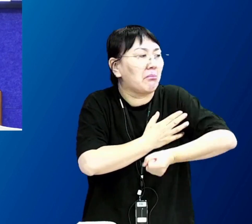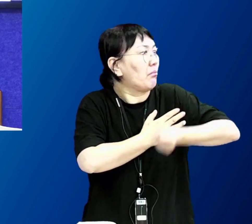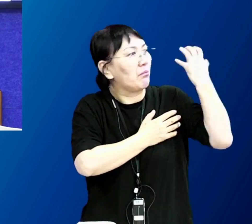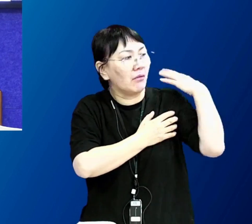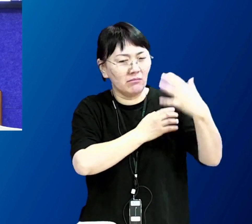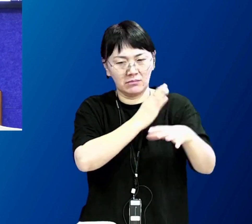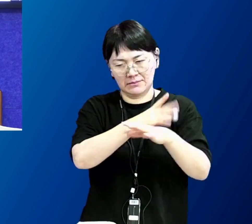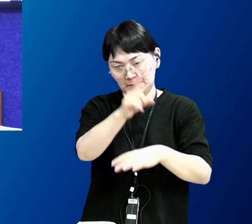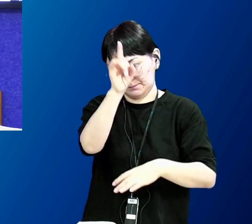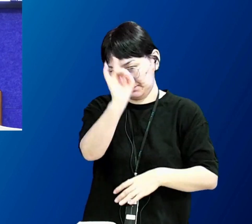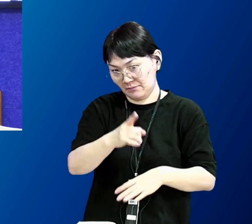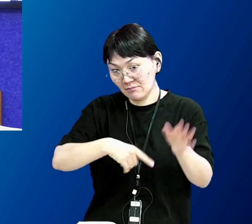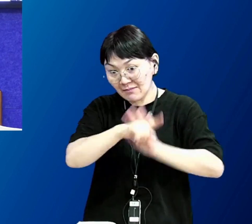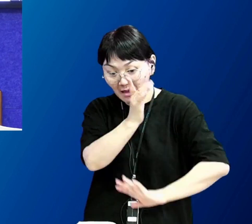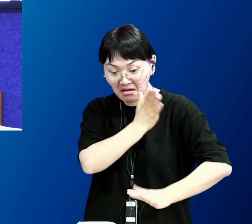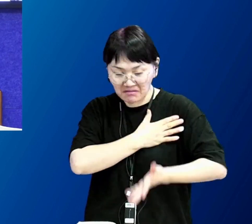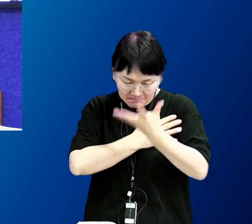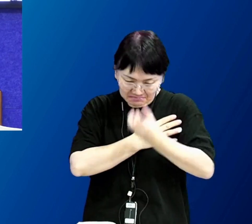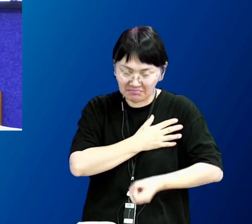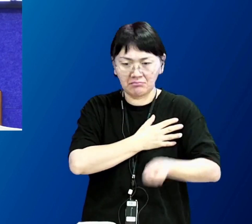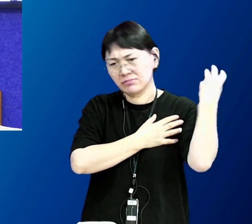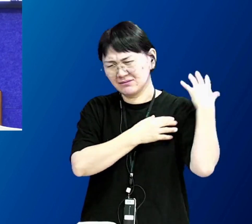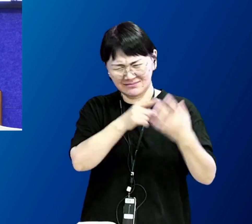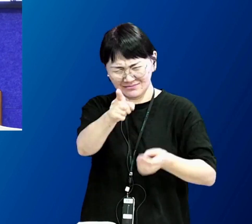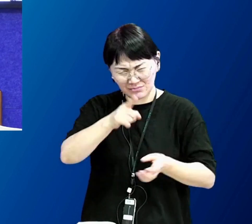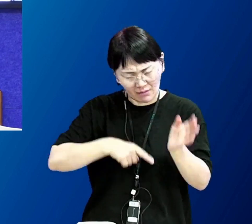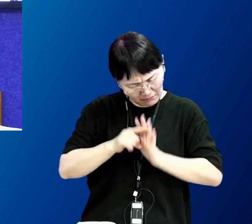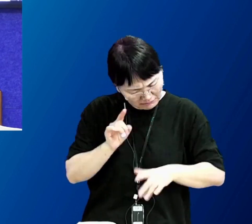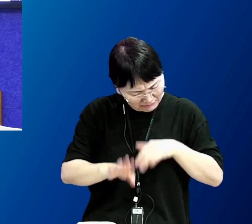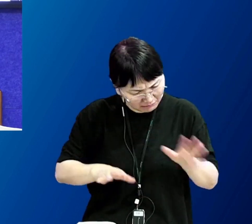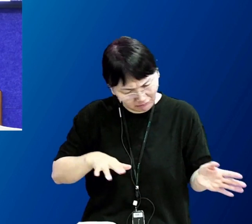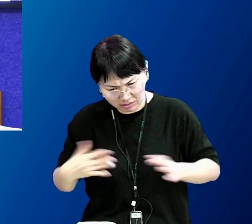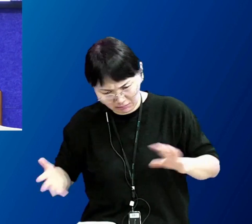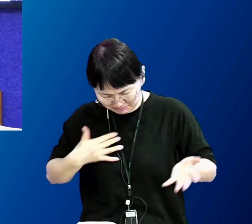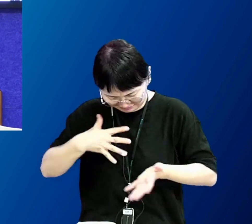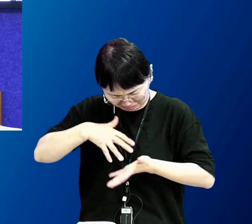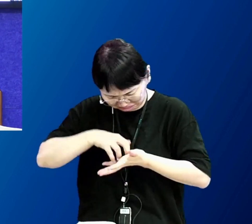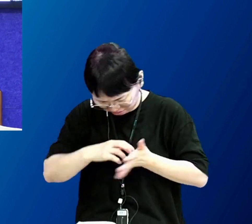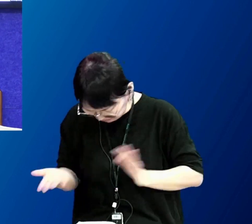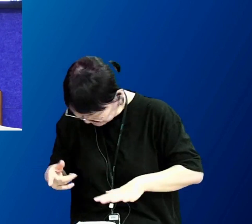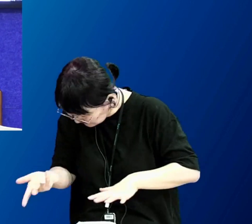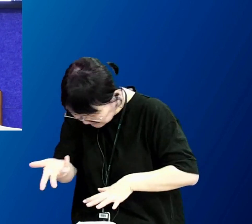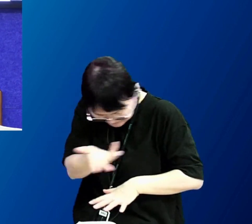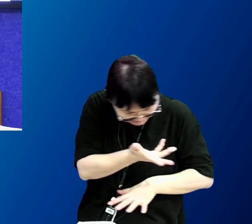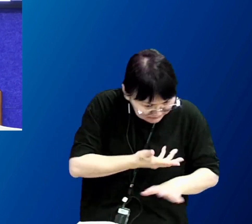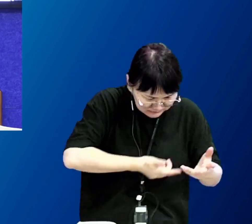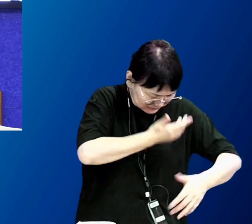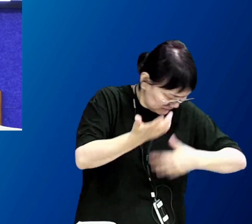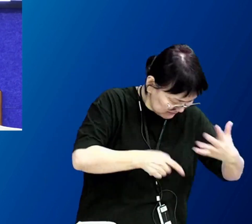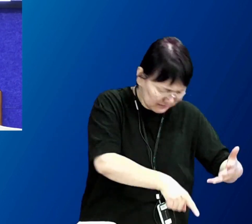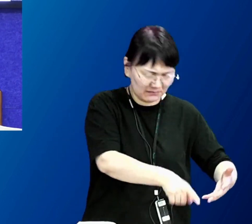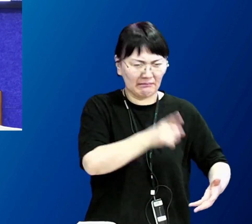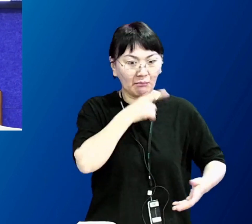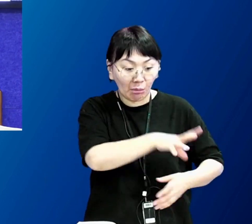орхиж тиймээс хаанаас унснаа санд гимш.